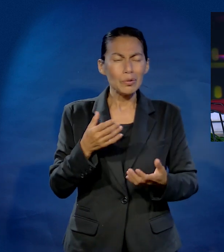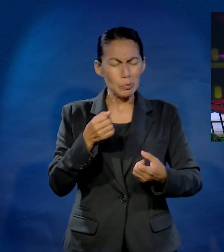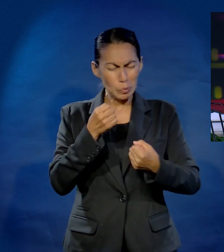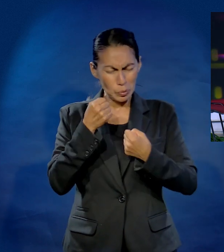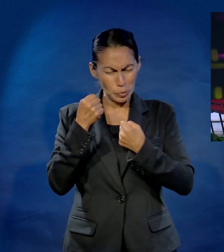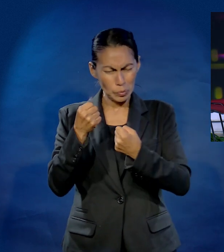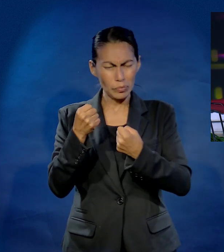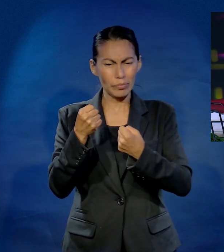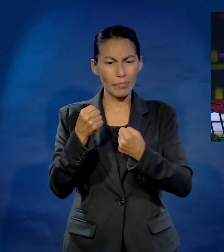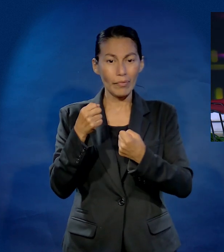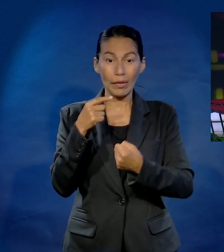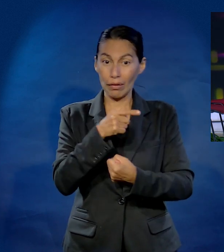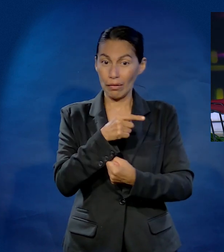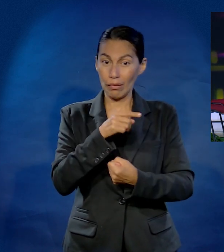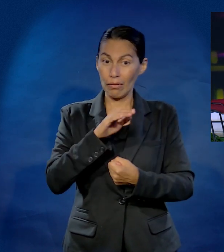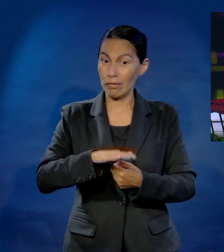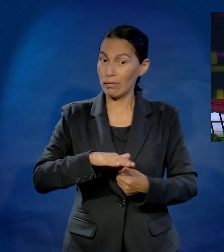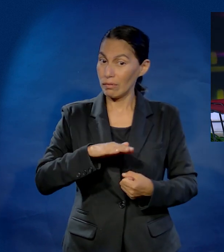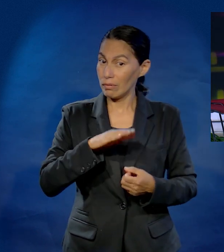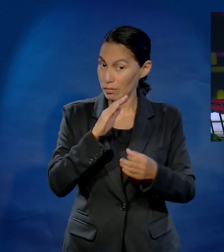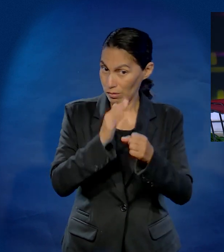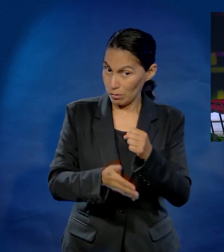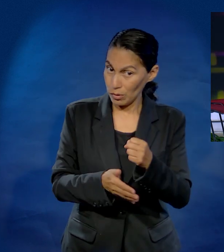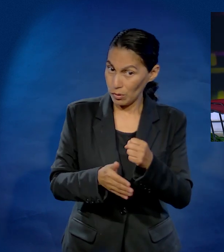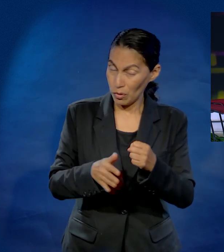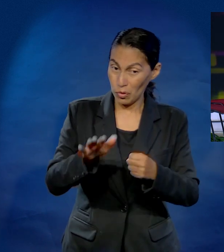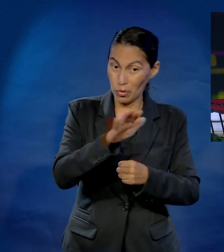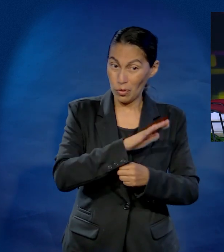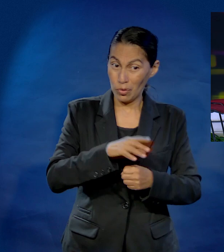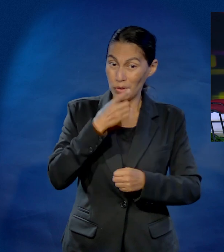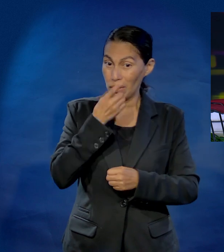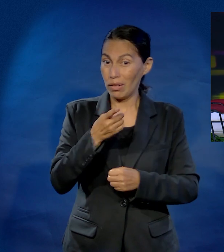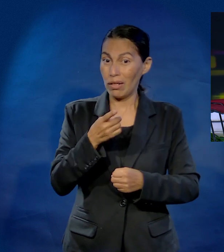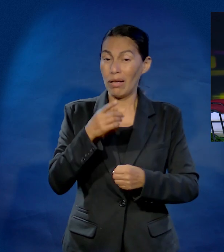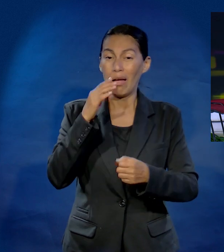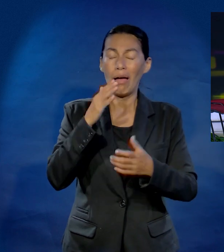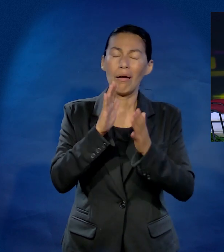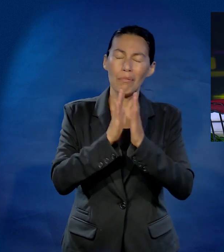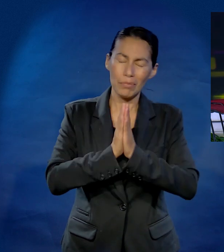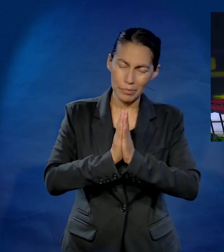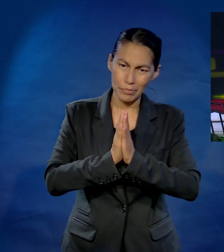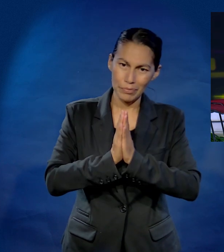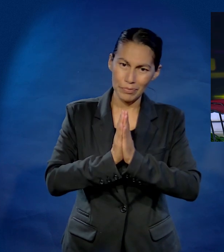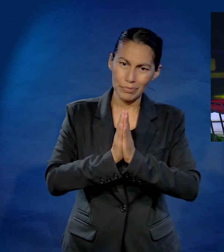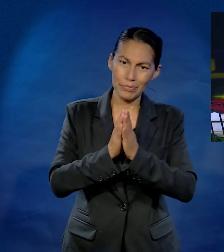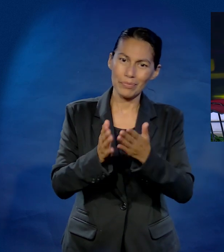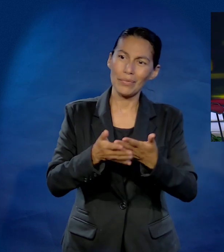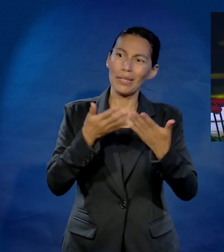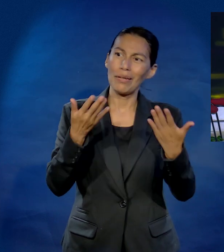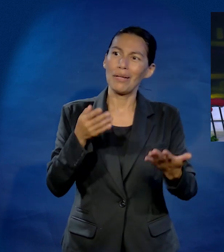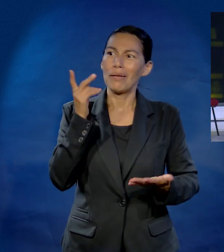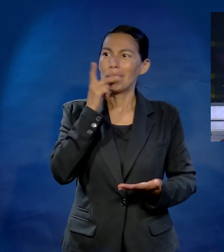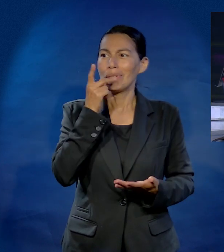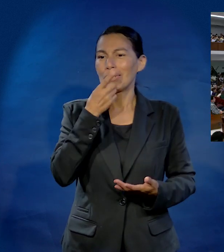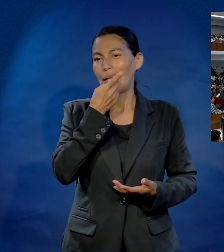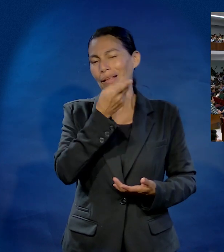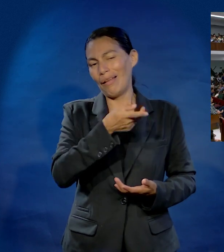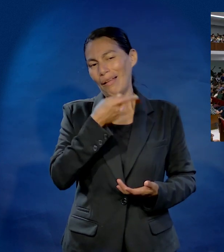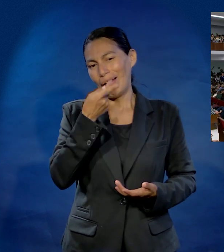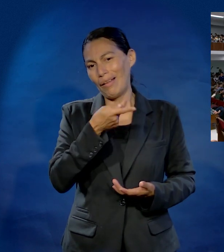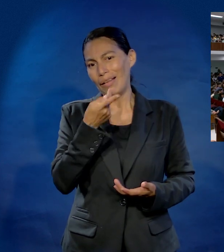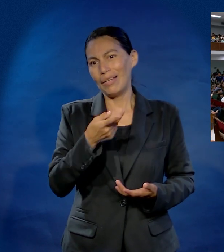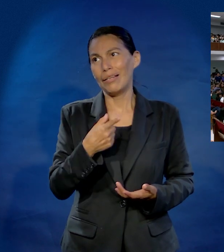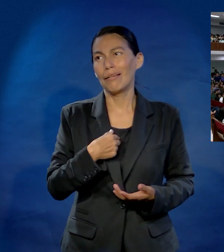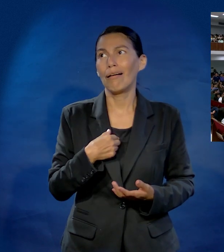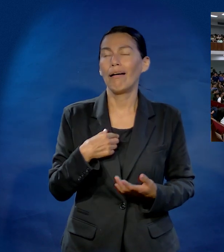a dar una lección del estado de los muertos, la resurrección tremenda. Yo lo único que alcanzaba a escuchar era,